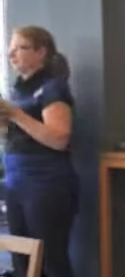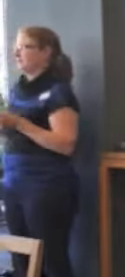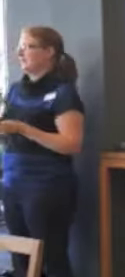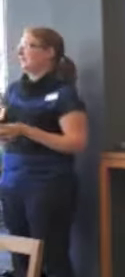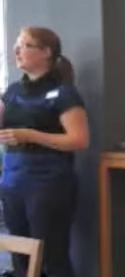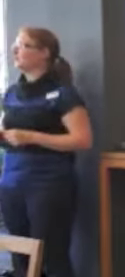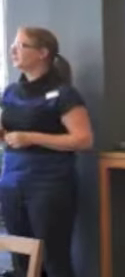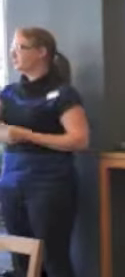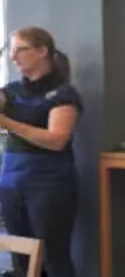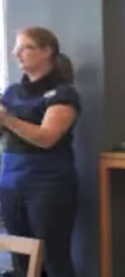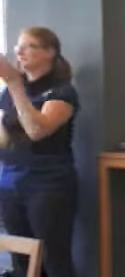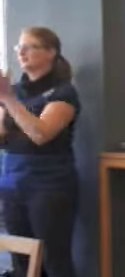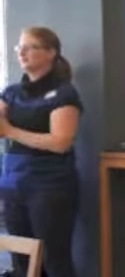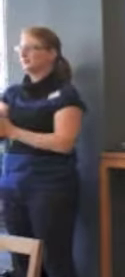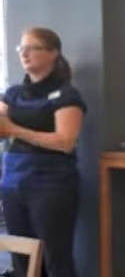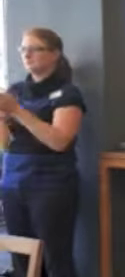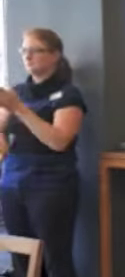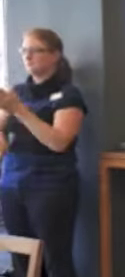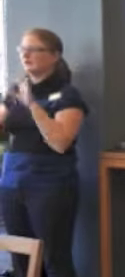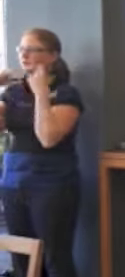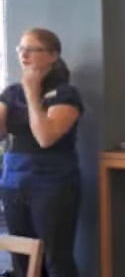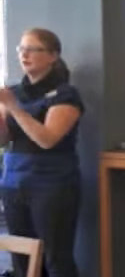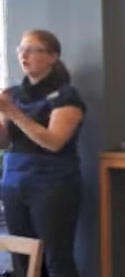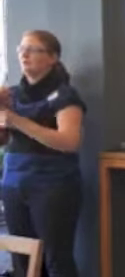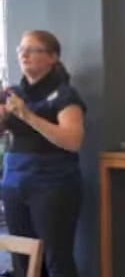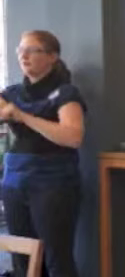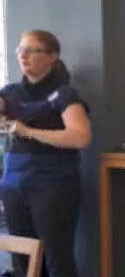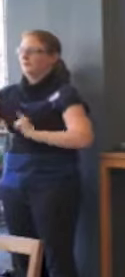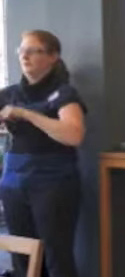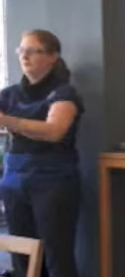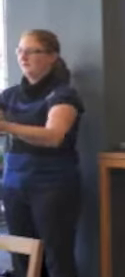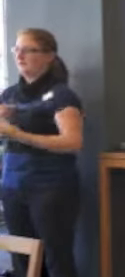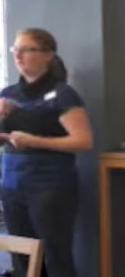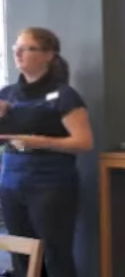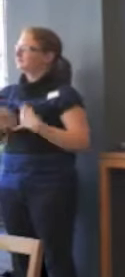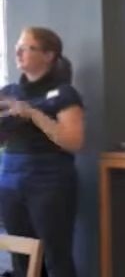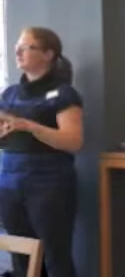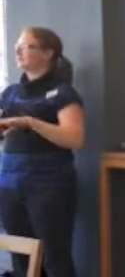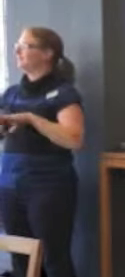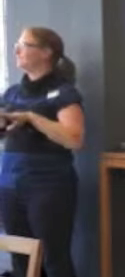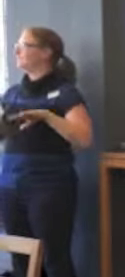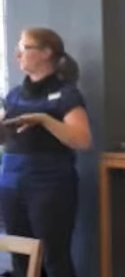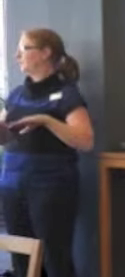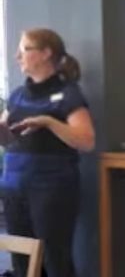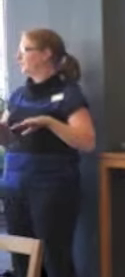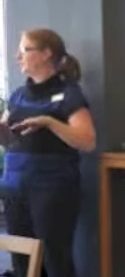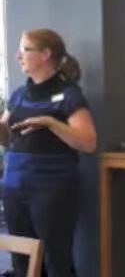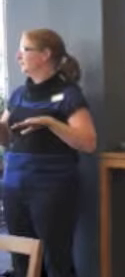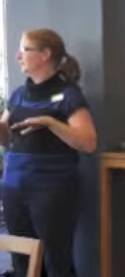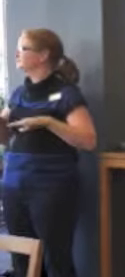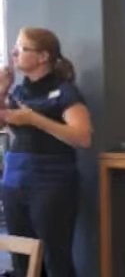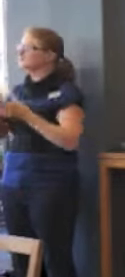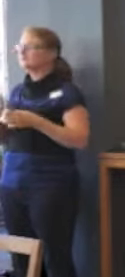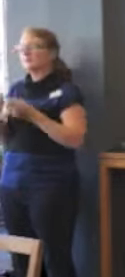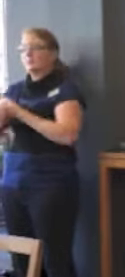för att starta och utveckla sociala företag och blivit, kan man säga, en slags plattform för